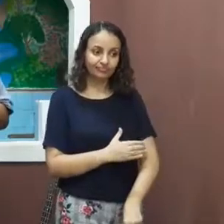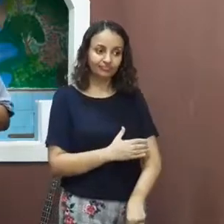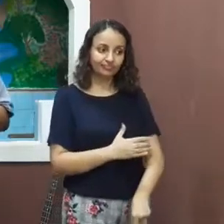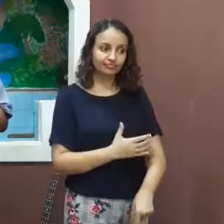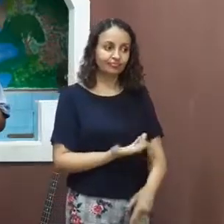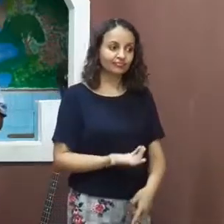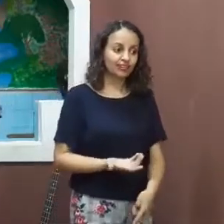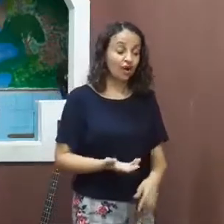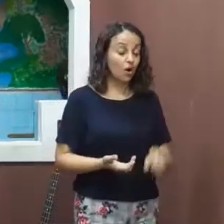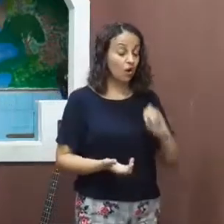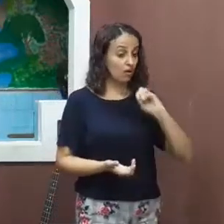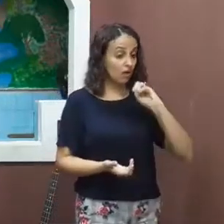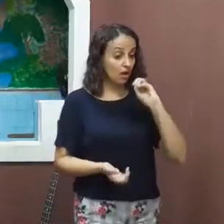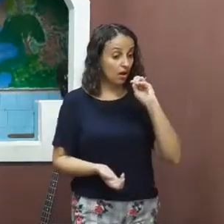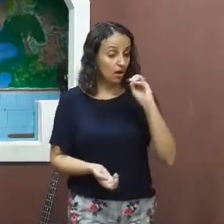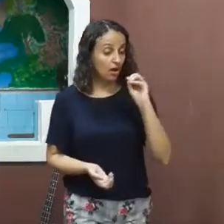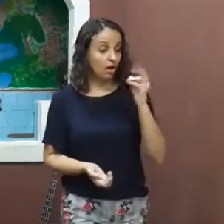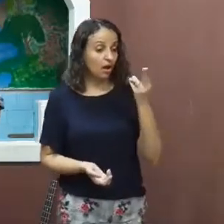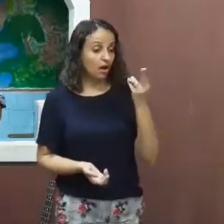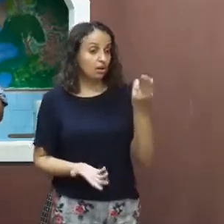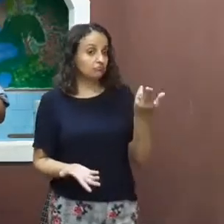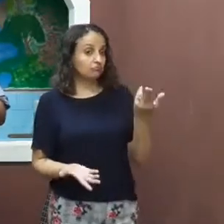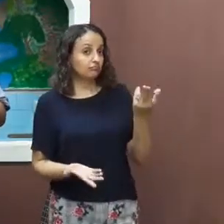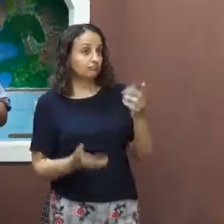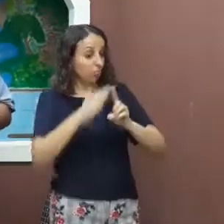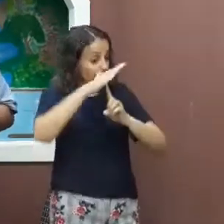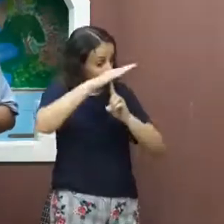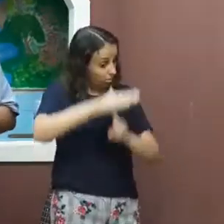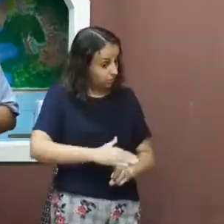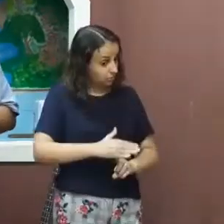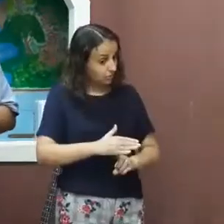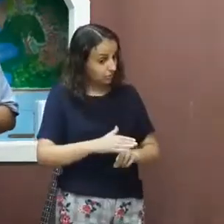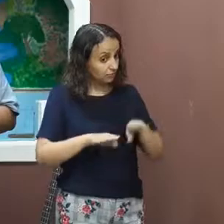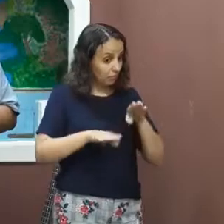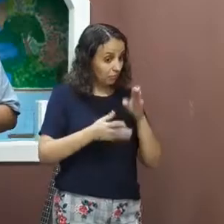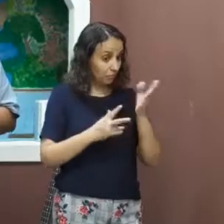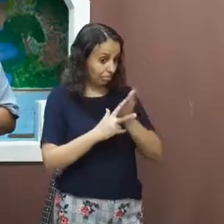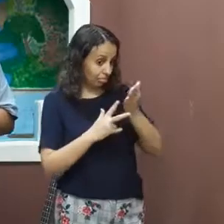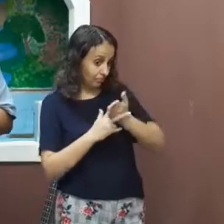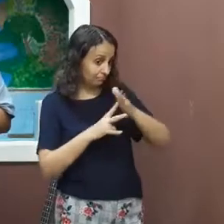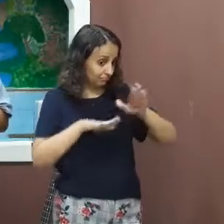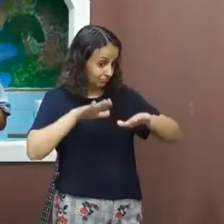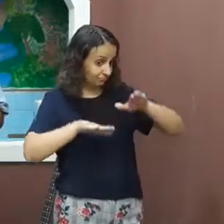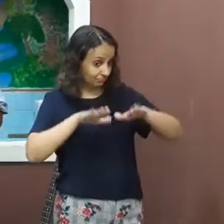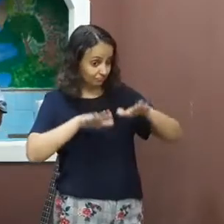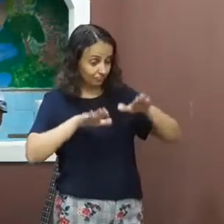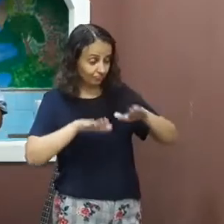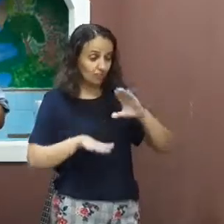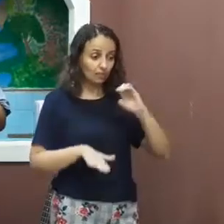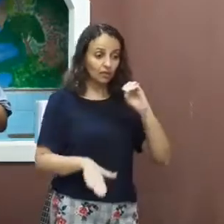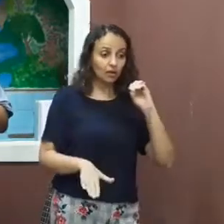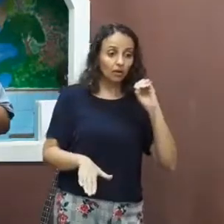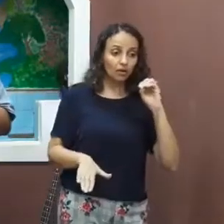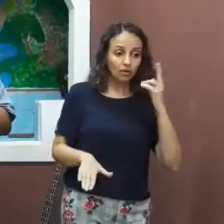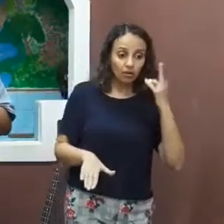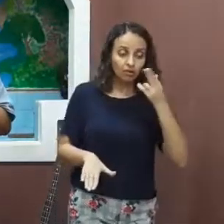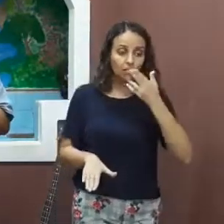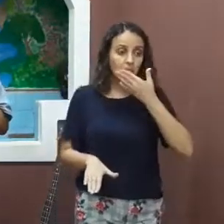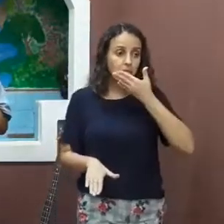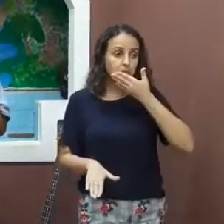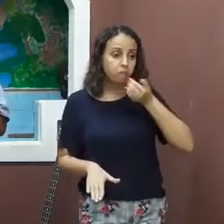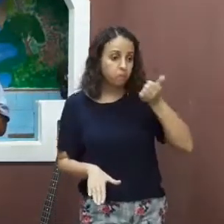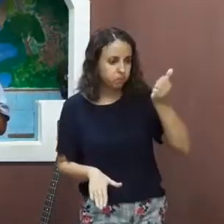ou talvez você está numa depressão moderada, e talvez pior ainda, você está numa